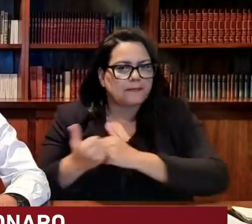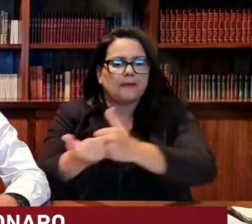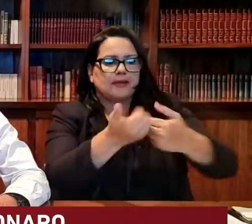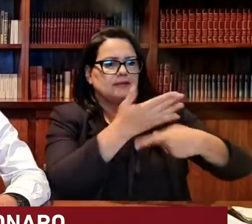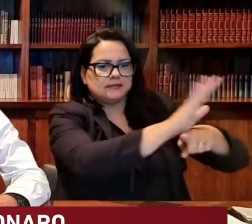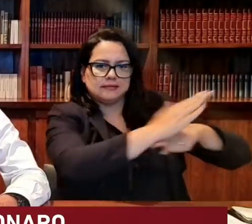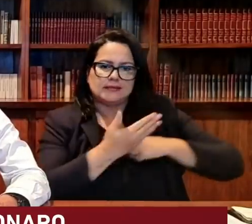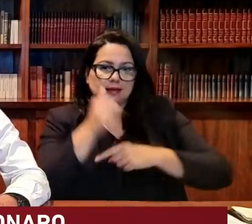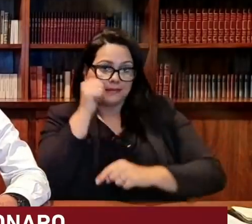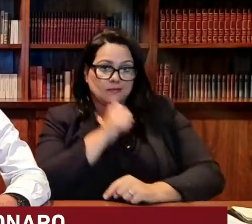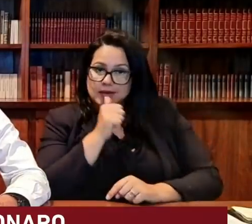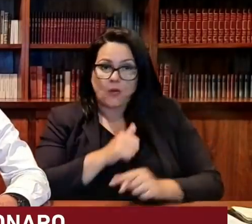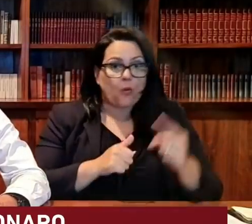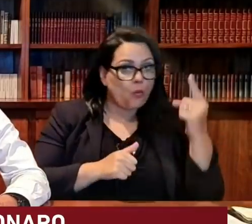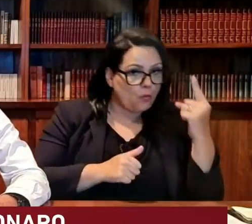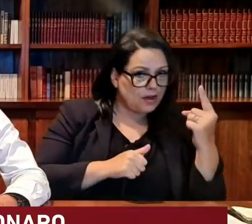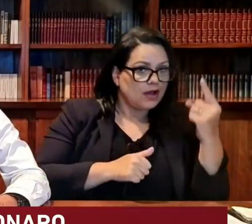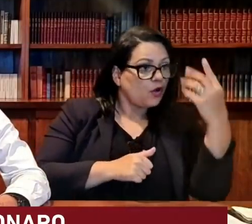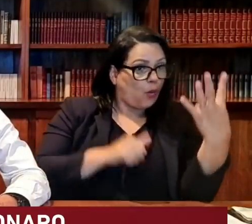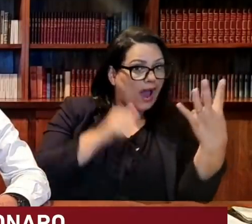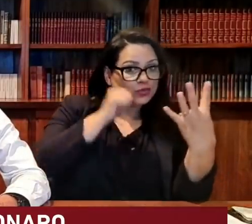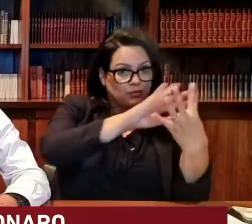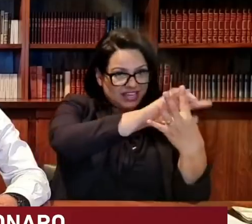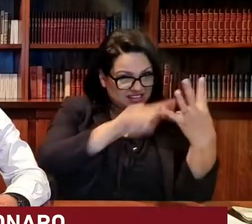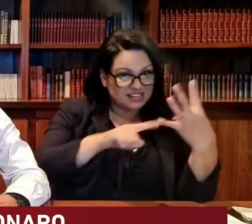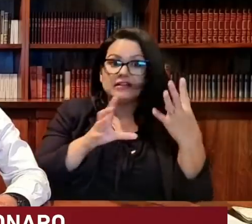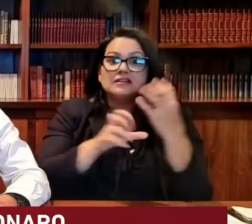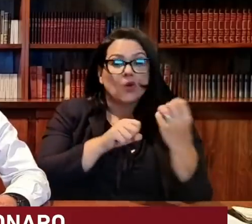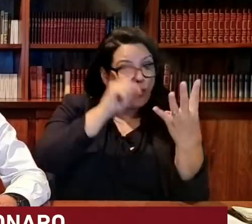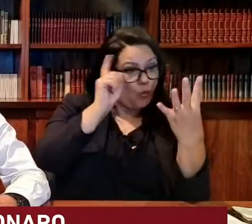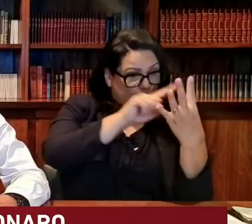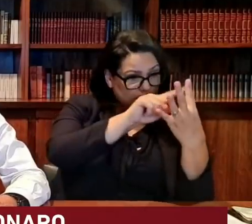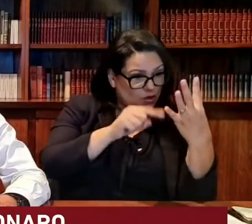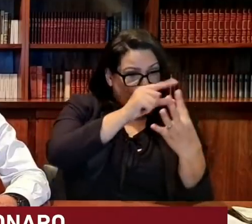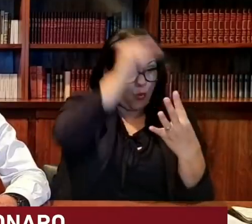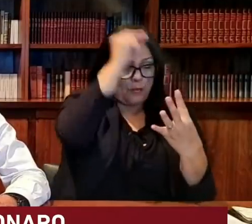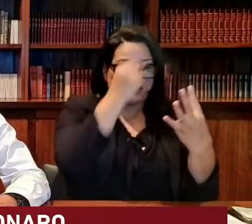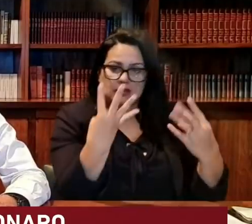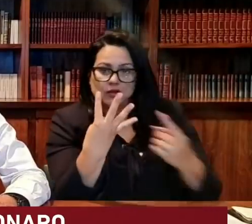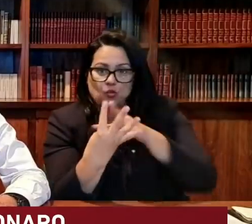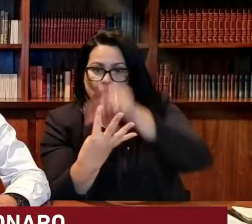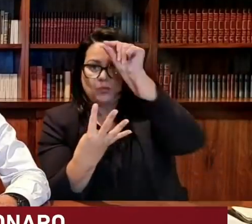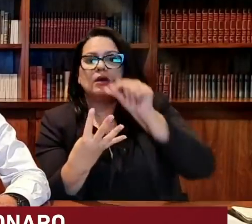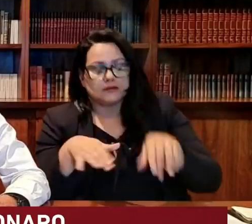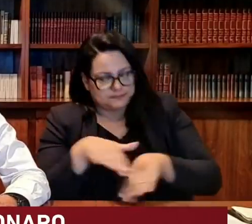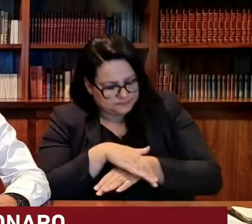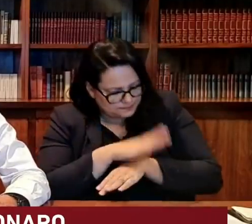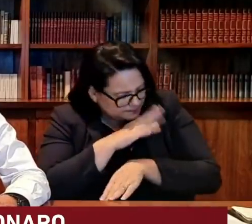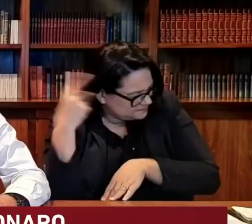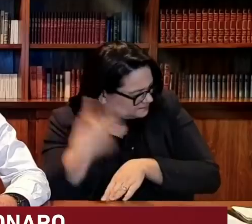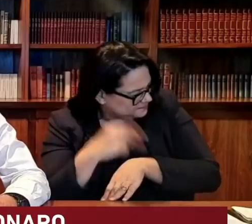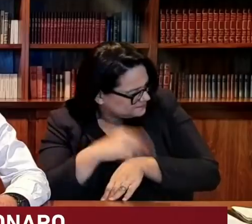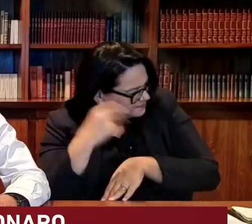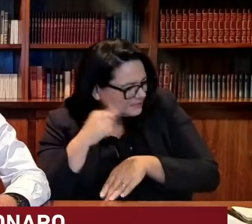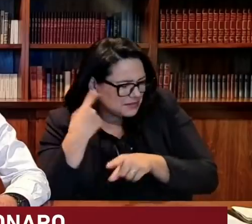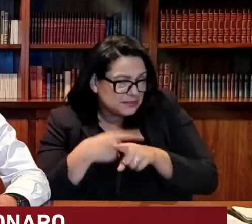encorajando as mulheres. Uma em cada 4 mulheres ainda é vítima de violência doméstica, por quê? Se submetem a apanhar dos maridos, porque não